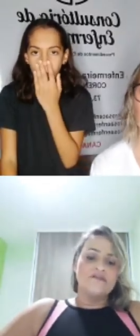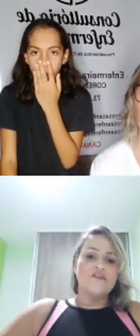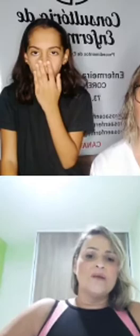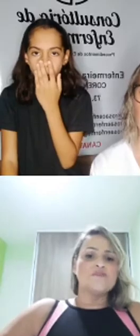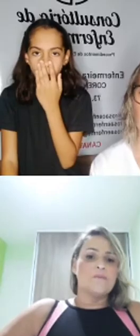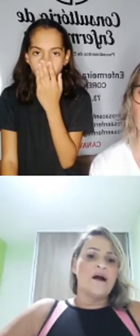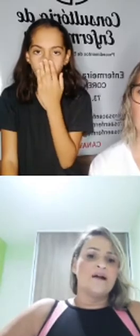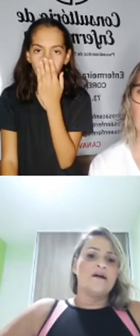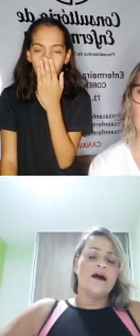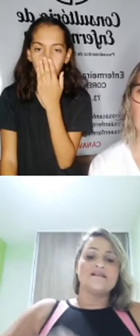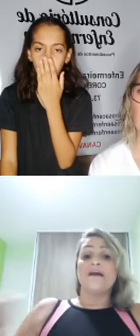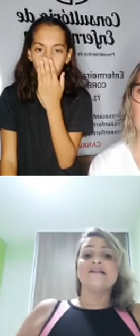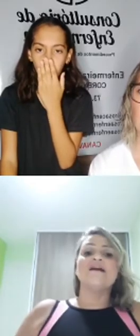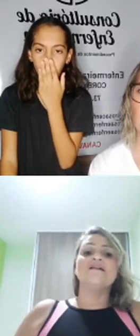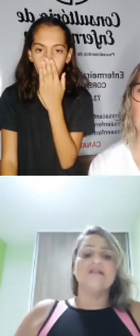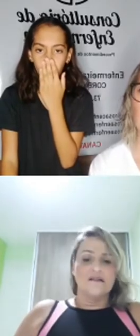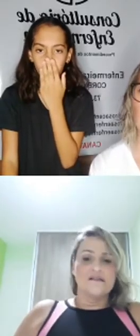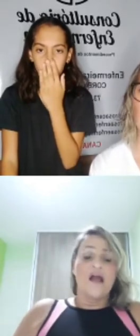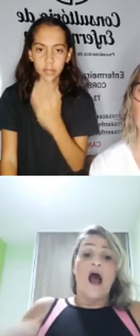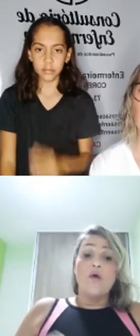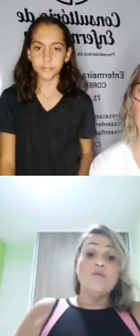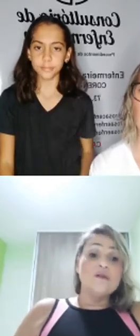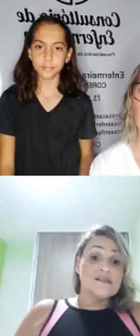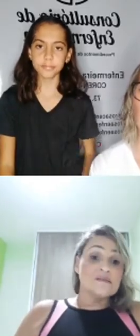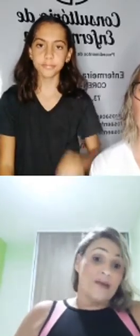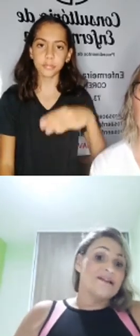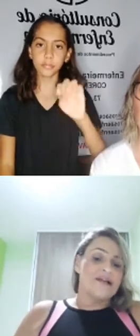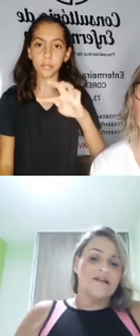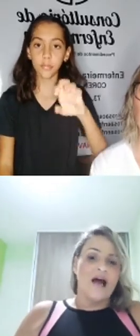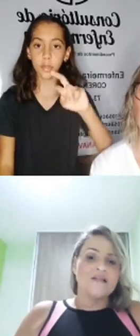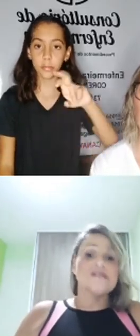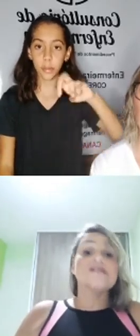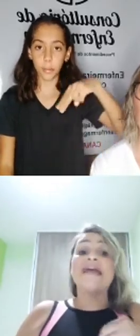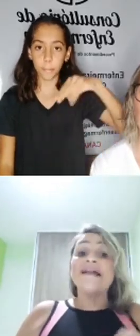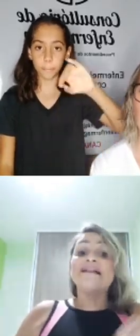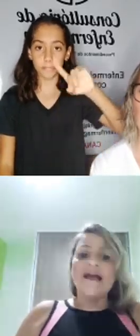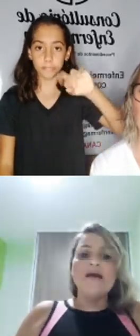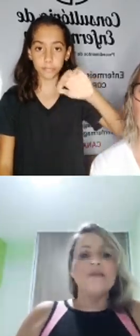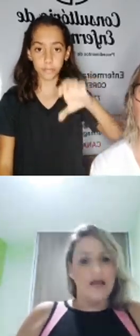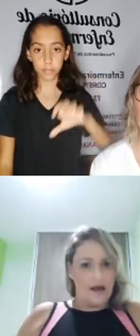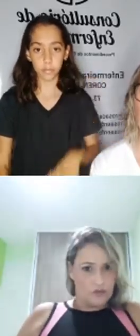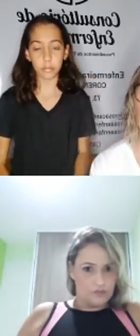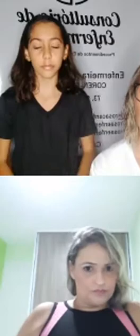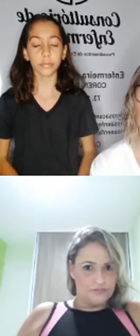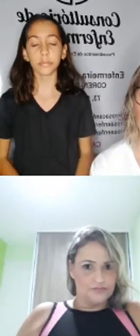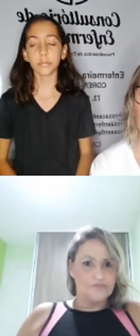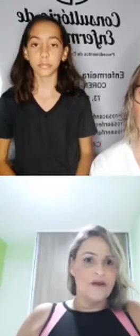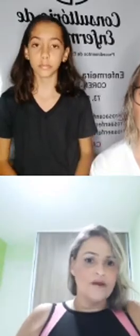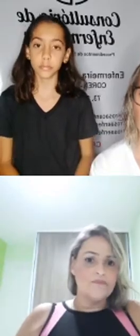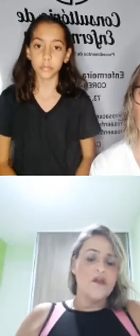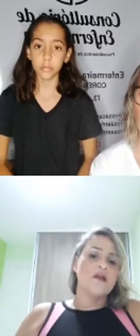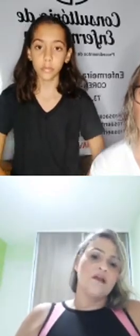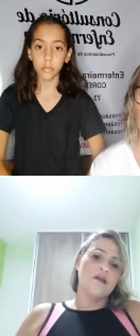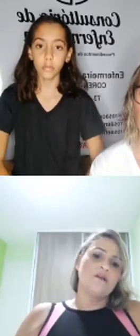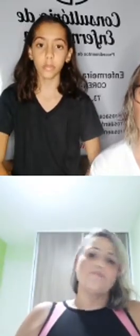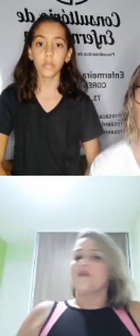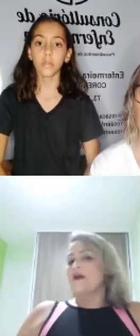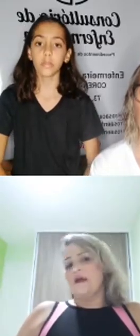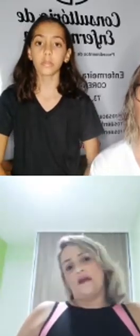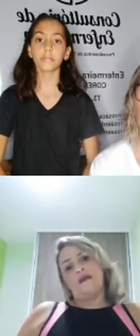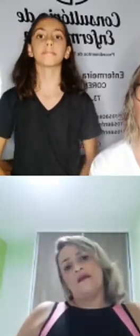Aí vamos para as maternidades. Algumas maternidades determinaram, né,